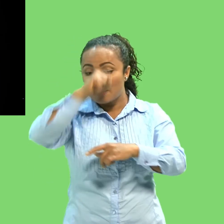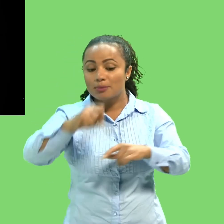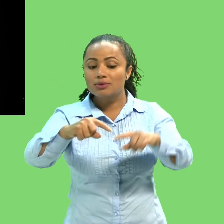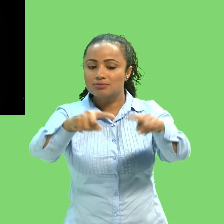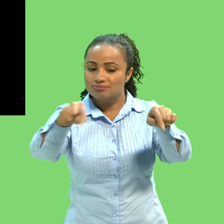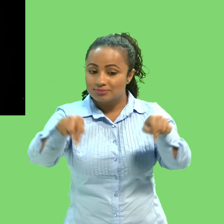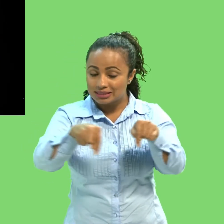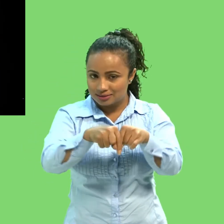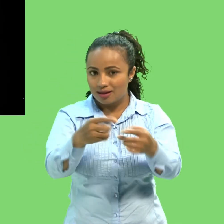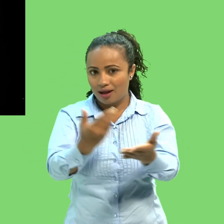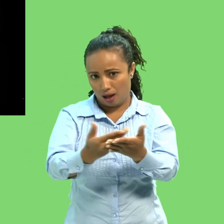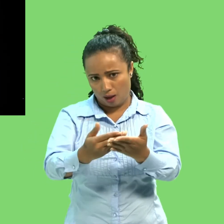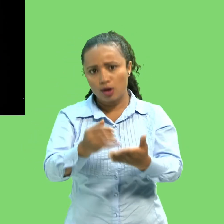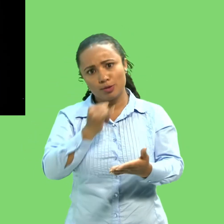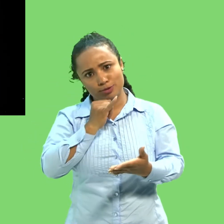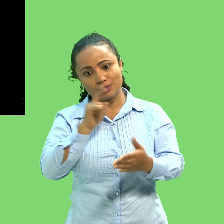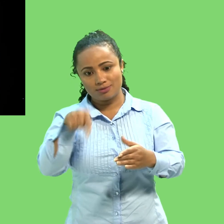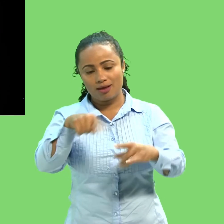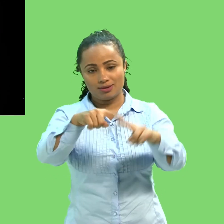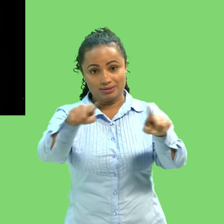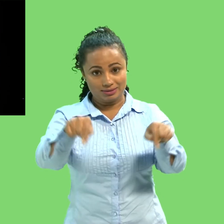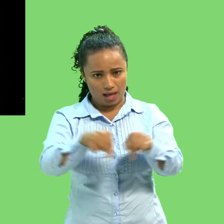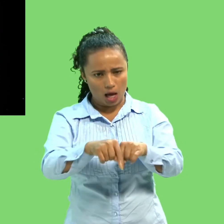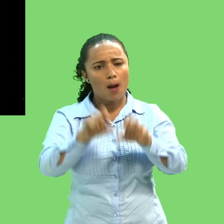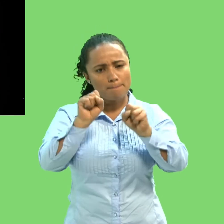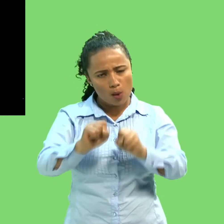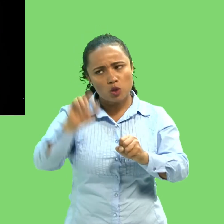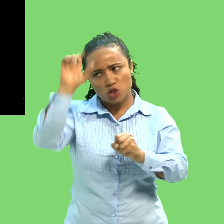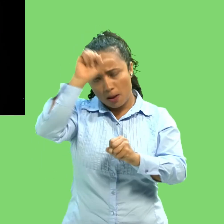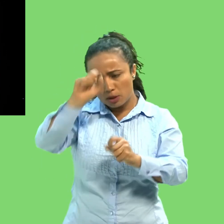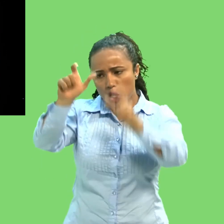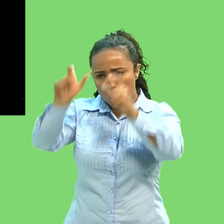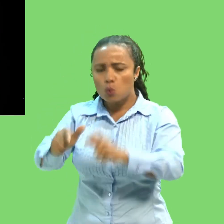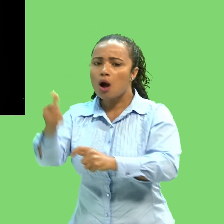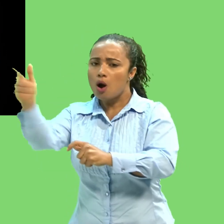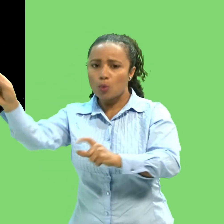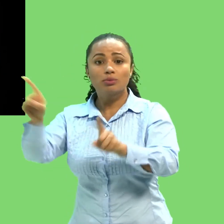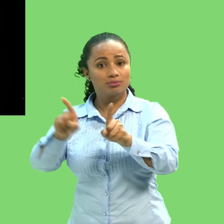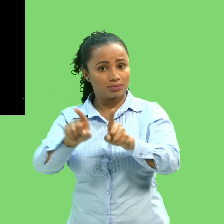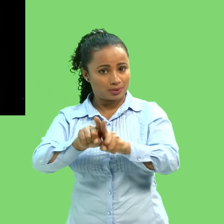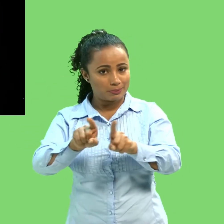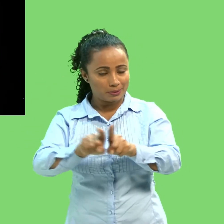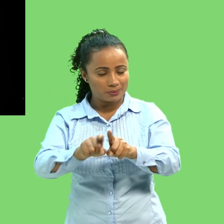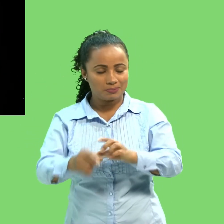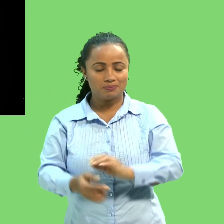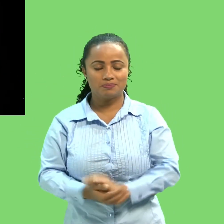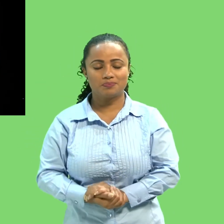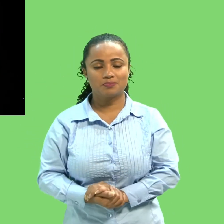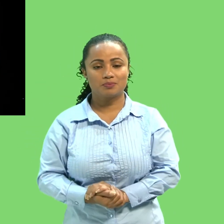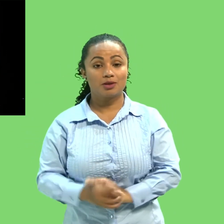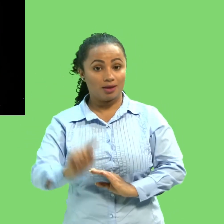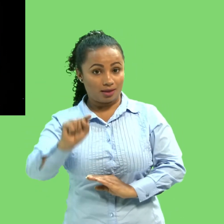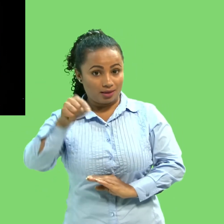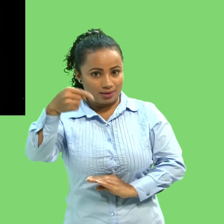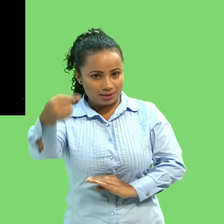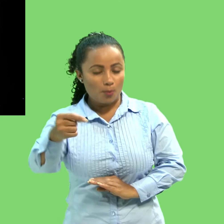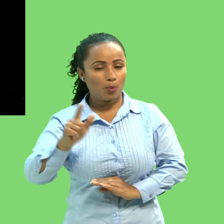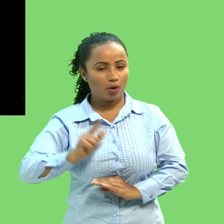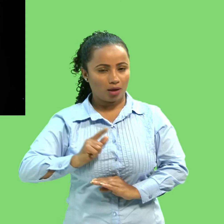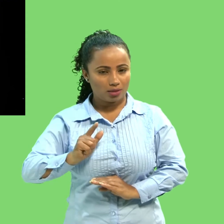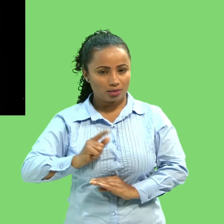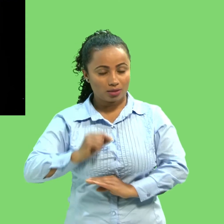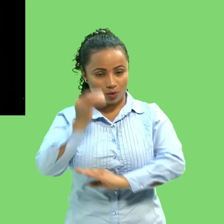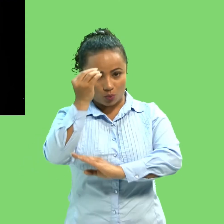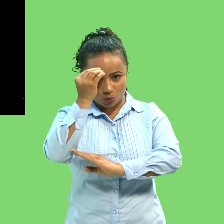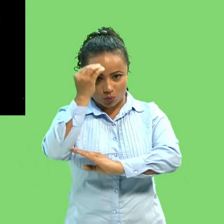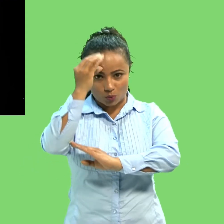outras instituições, né? Posteriormente, teremos o conhecimento novo,